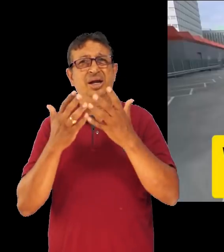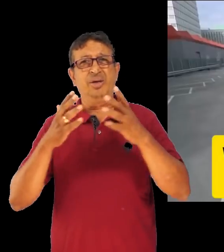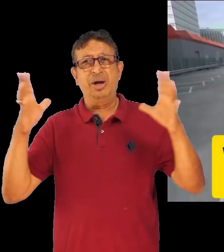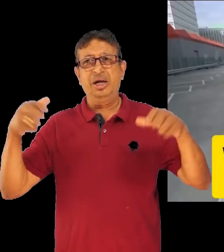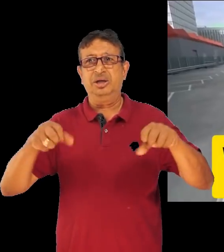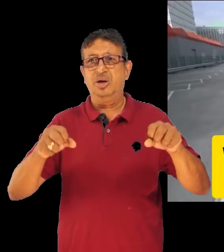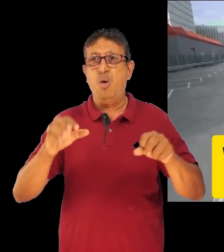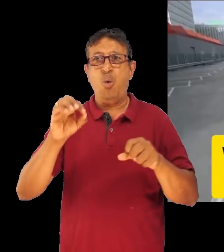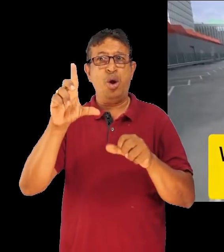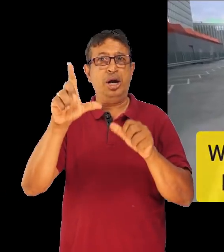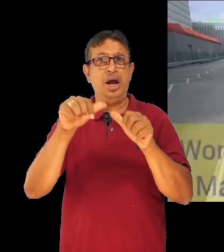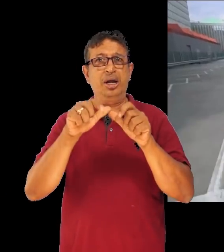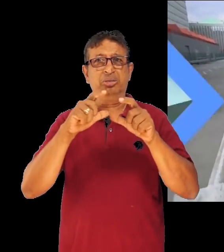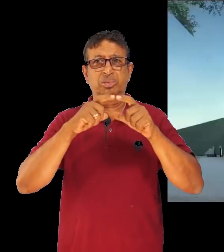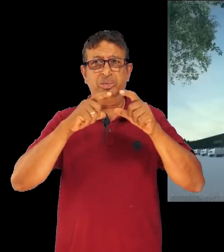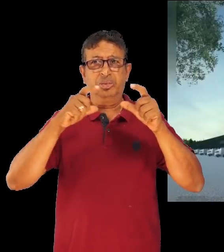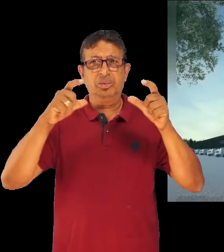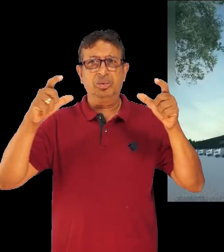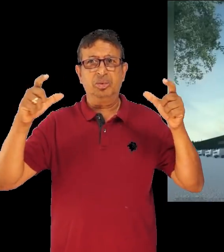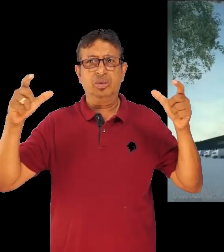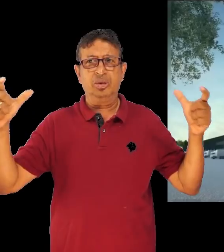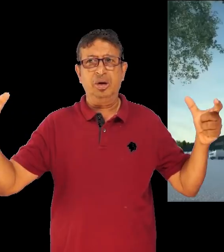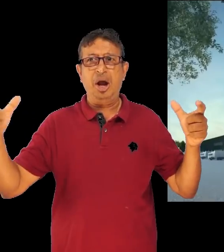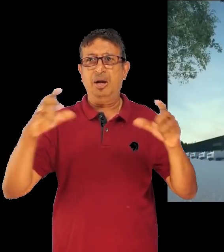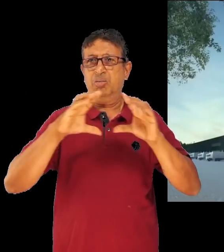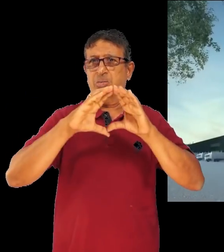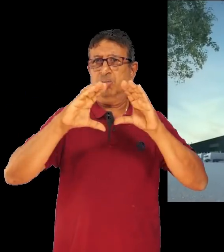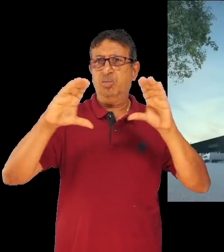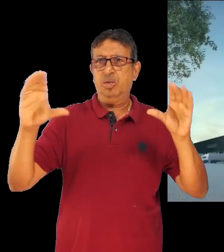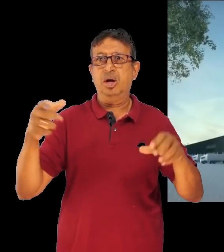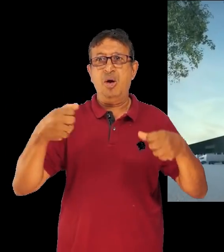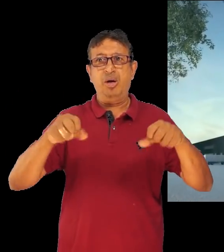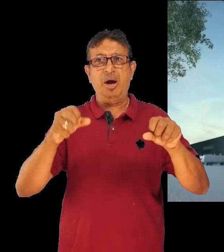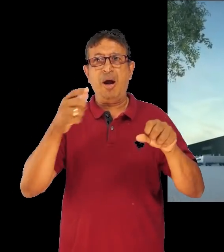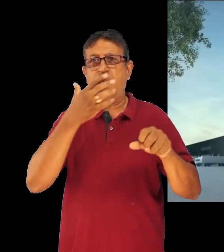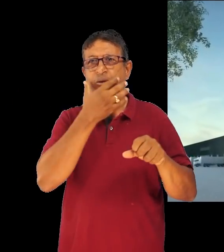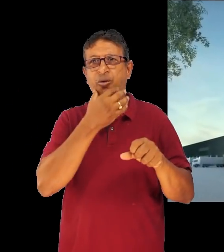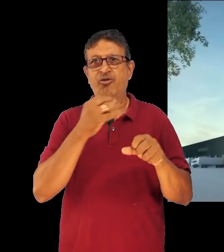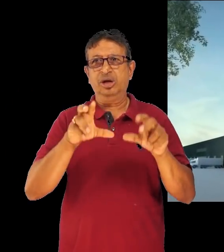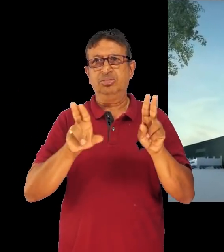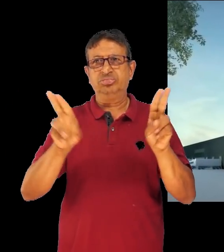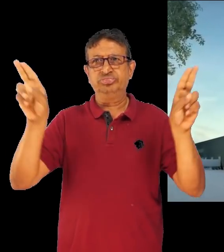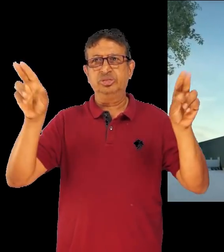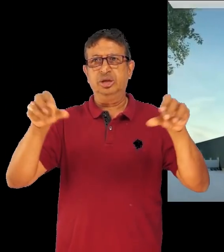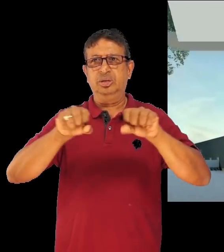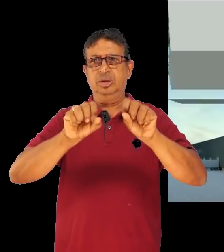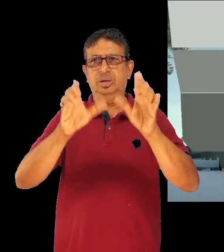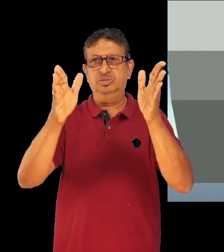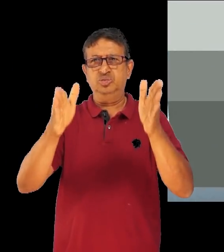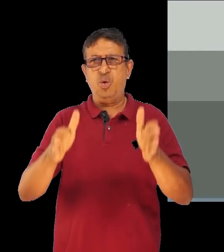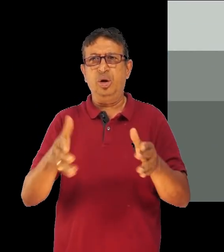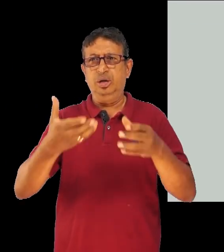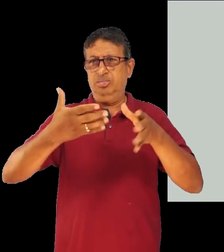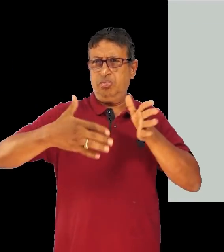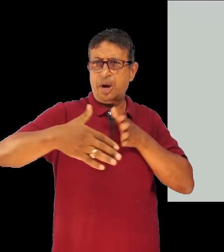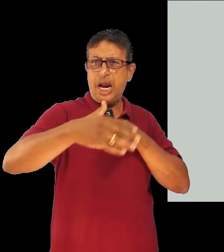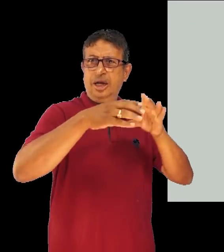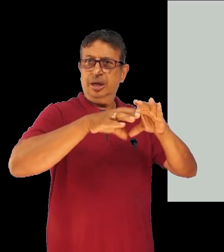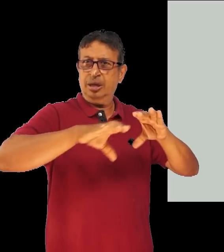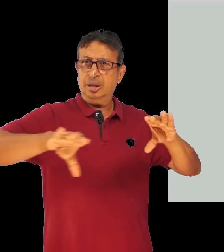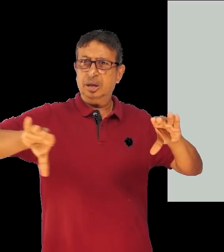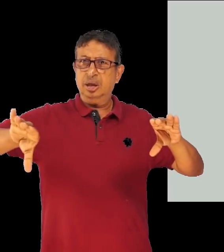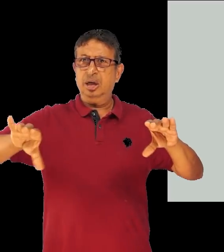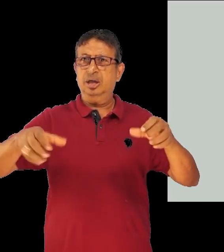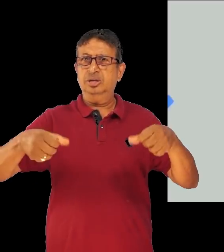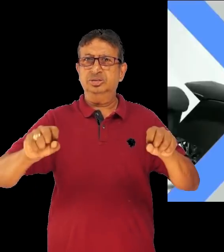वर्ल्ड्स लार्जेस्ट टू व्हीलर फैक्ट्री बनने जा रही है ओला, और फाइनली अब ओला इलेक्ट्रिक ने ऑफिशियल इमेजेस को रिलीज कर दी है। आप देख सकते हो